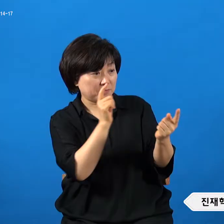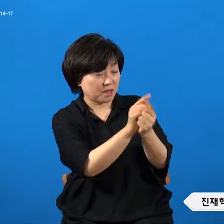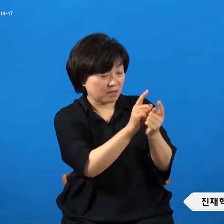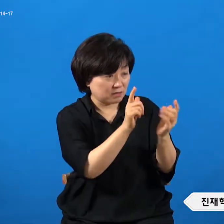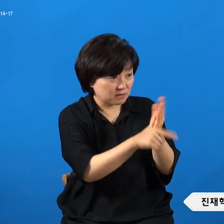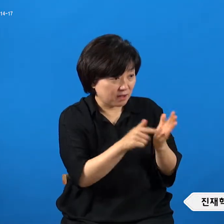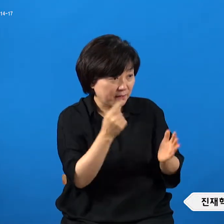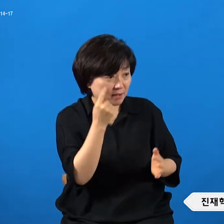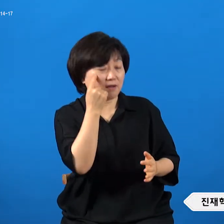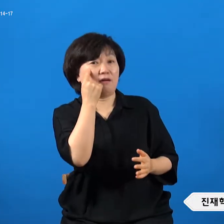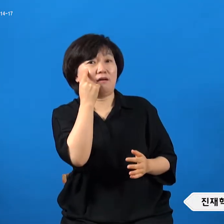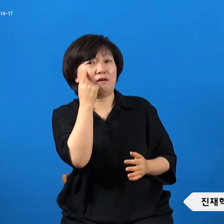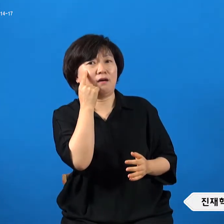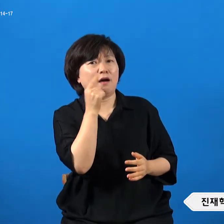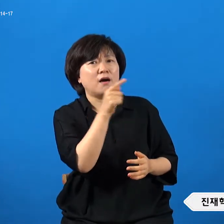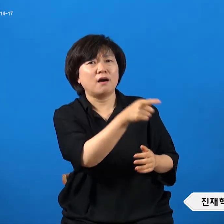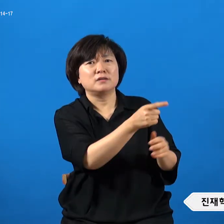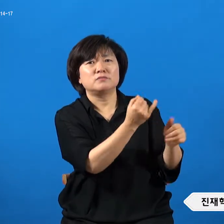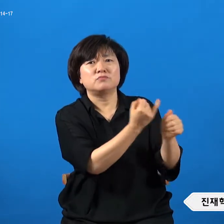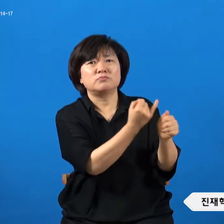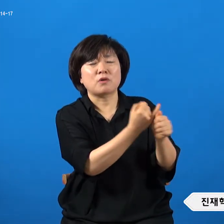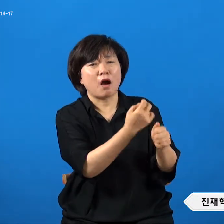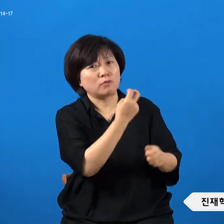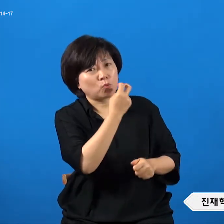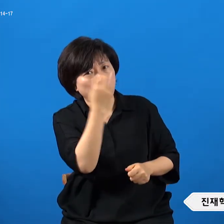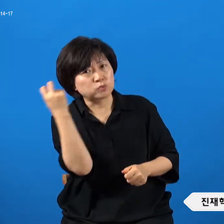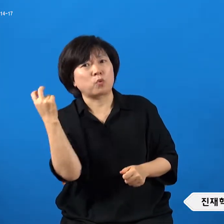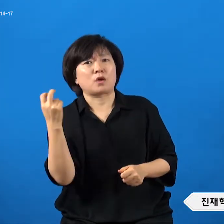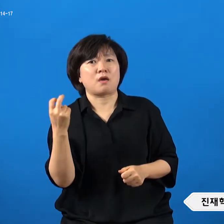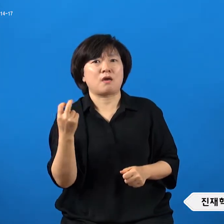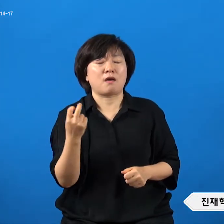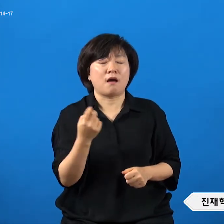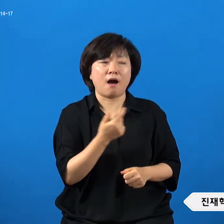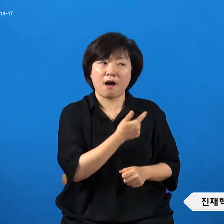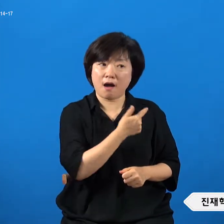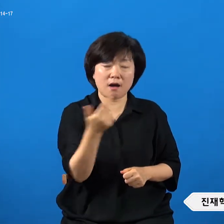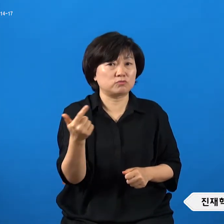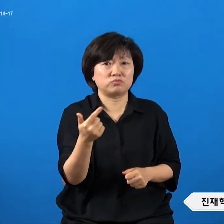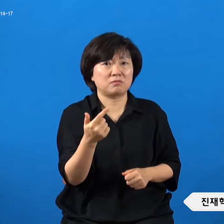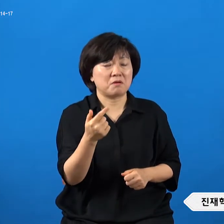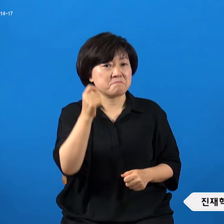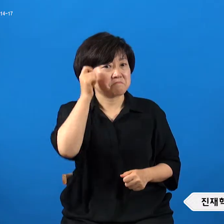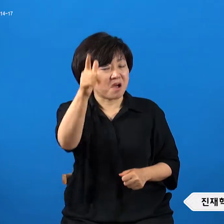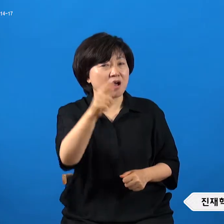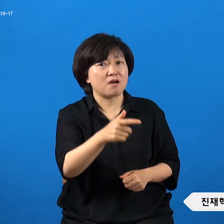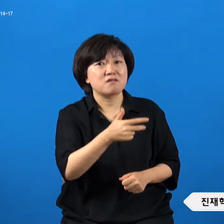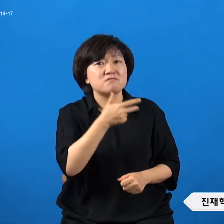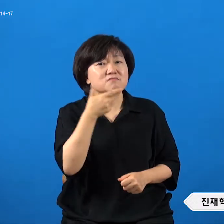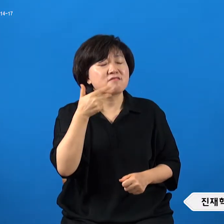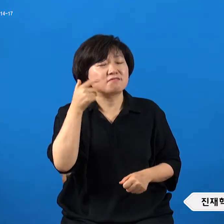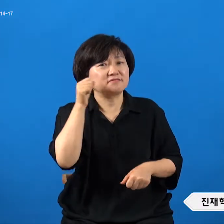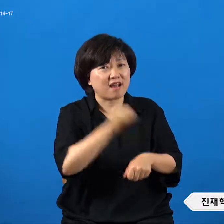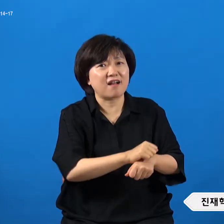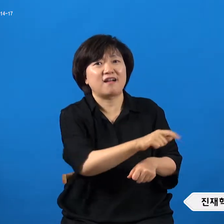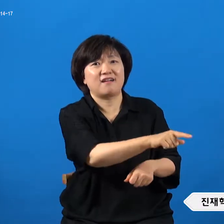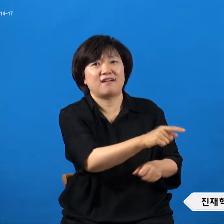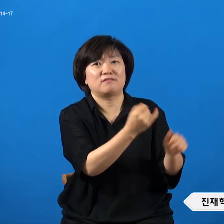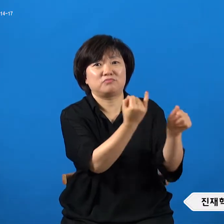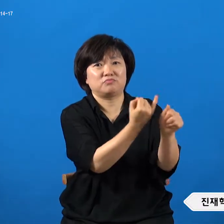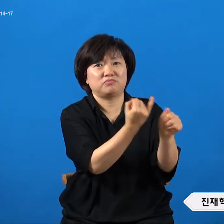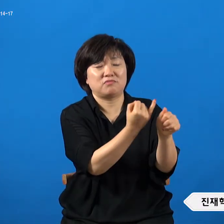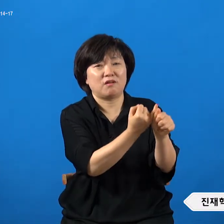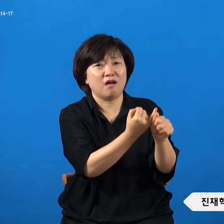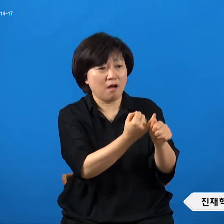순간에 깨달을 수 있었던 것은 얼마나 이분들이 똑똑하고 스마트한지 모릅니다. 영어도 얼마나 잘하는지